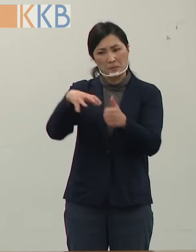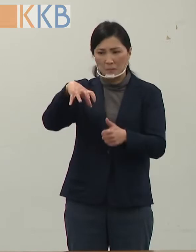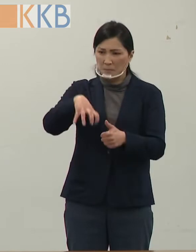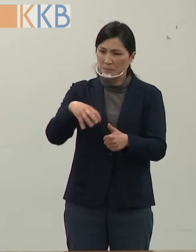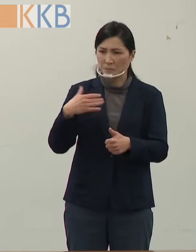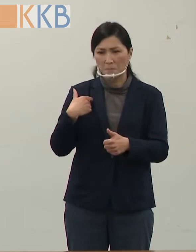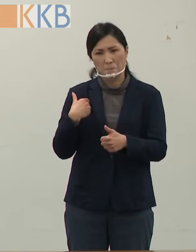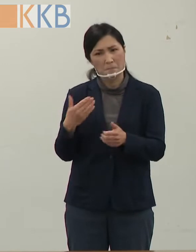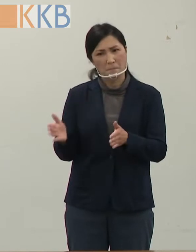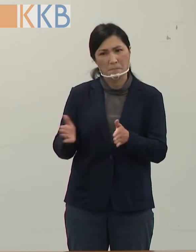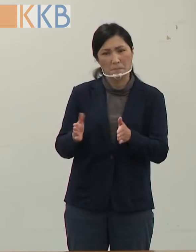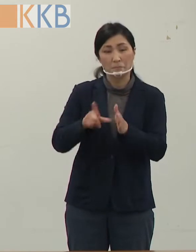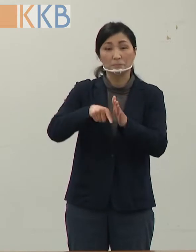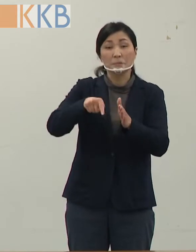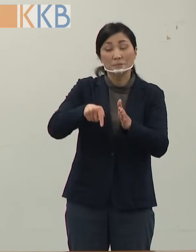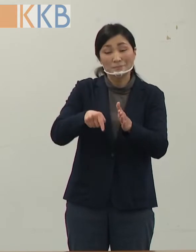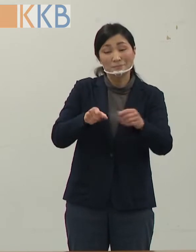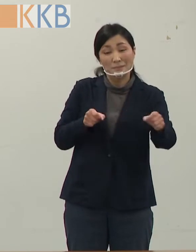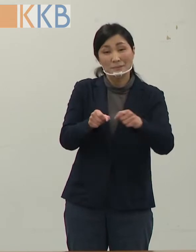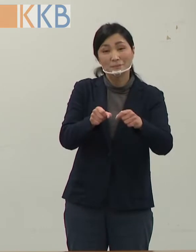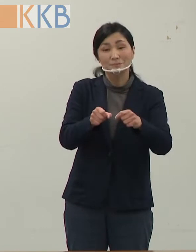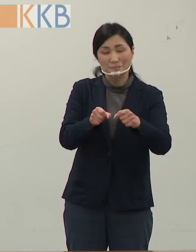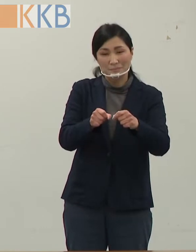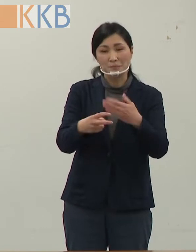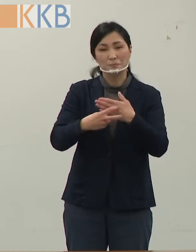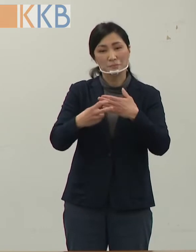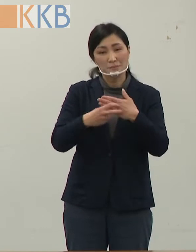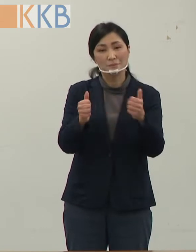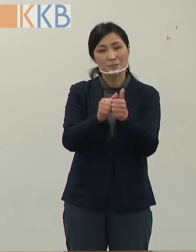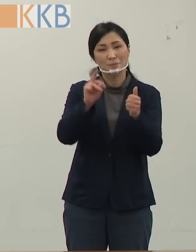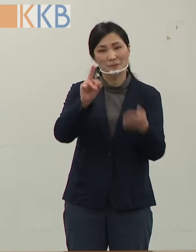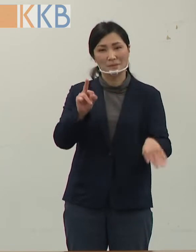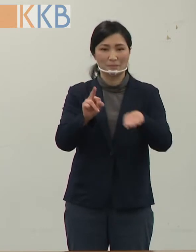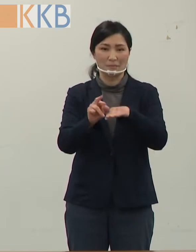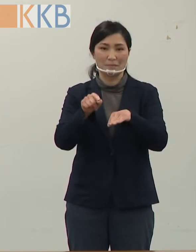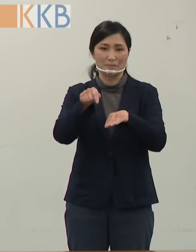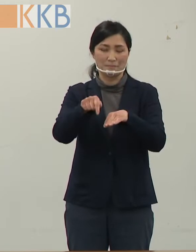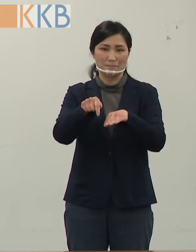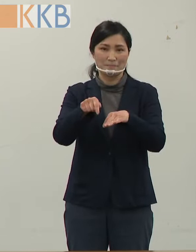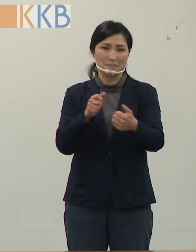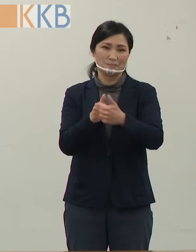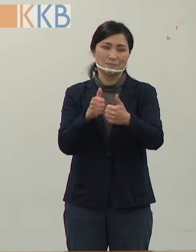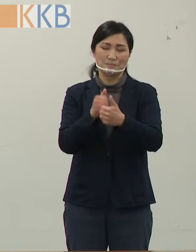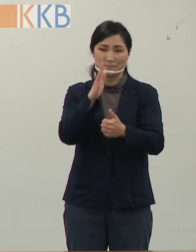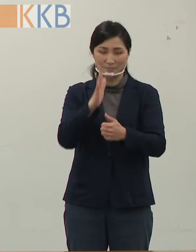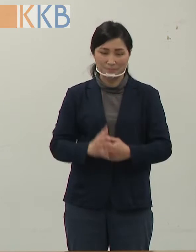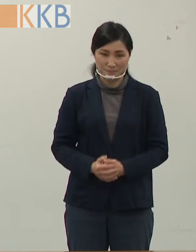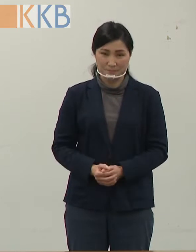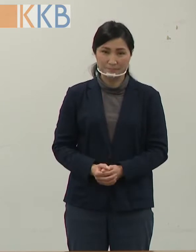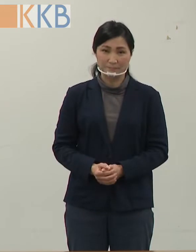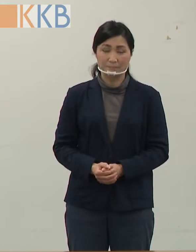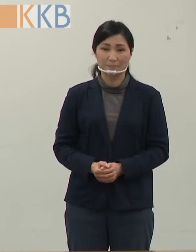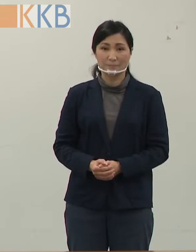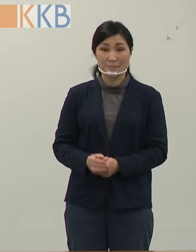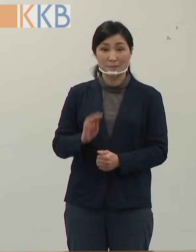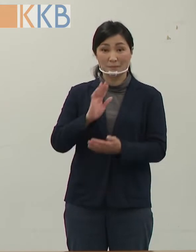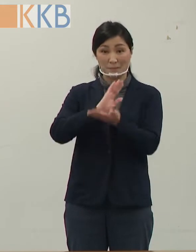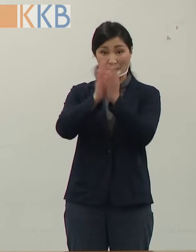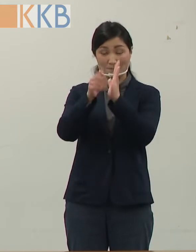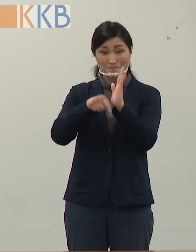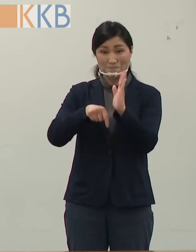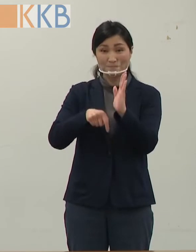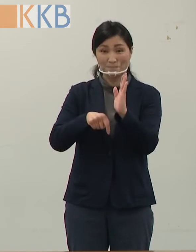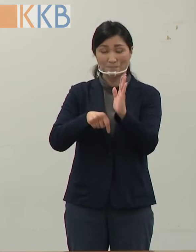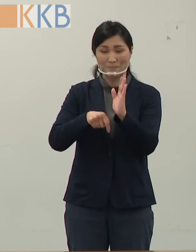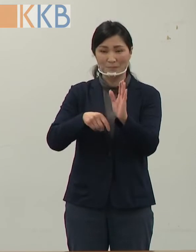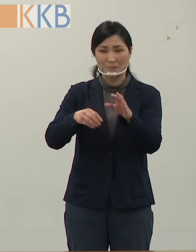には、お近くの受診相談センターに相談していただくようお願いいたします。本県における感染拡大を一刻も